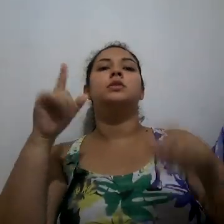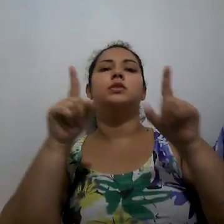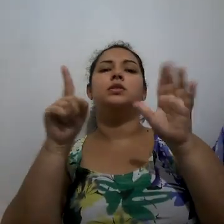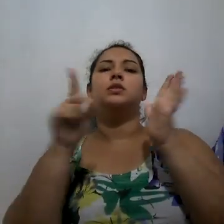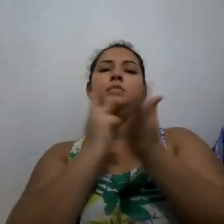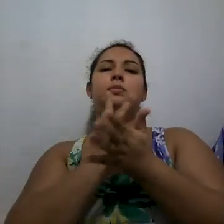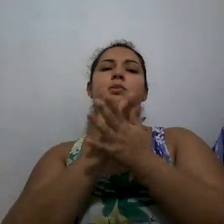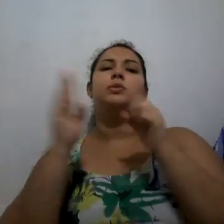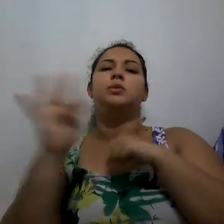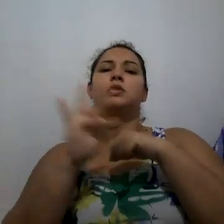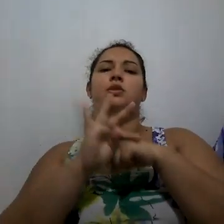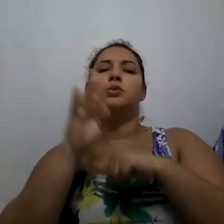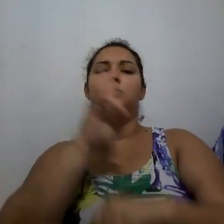utilizo para descobrir aqui,